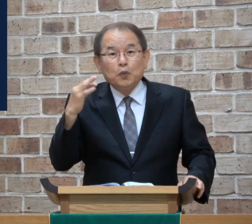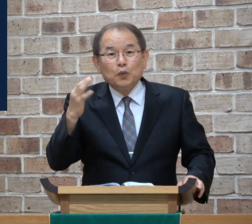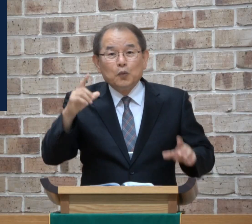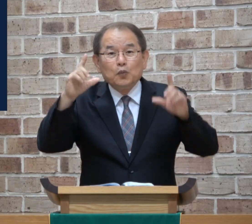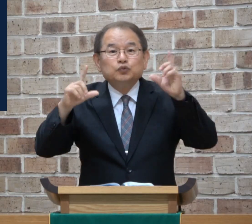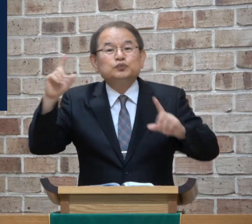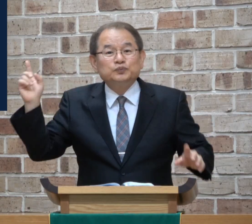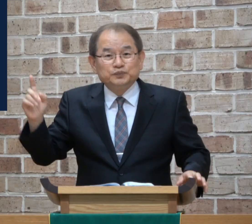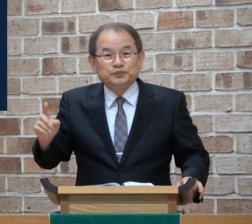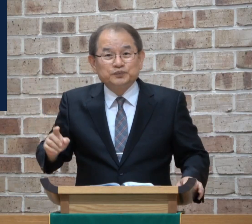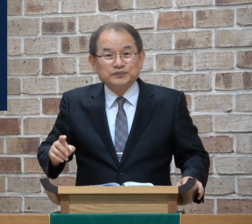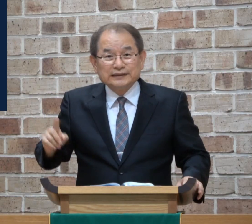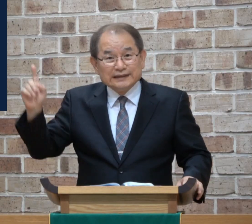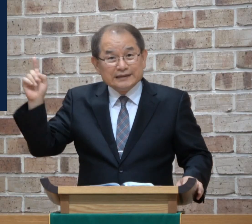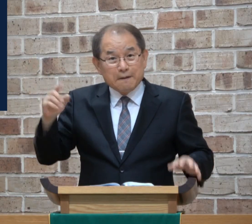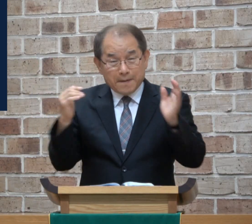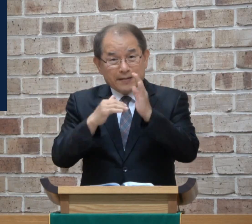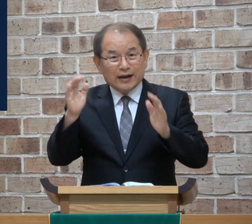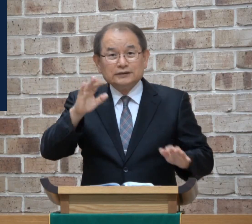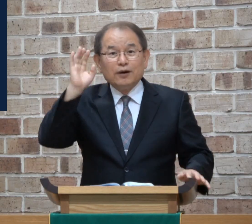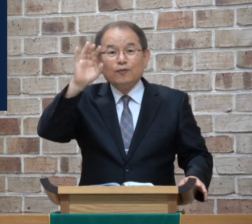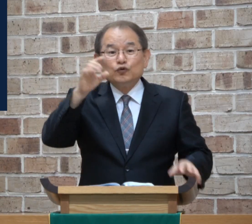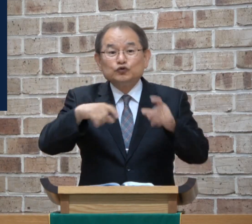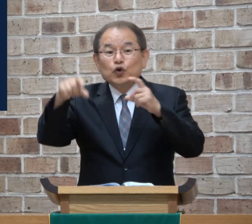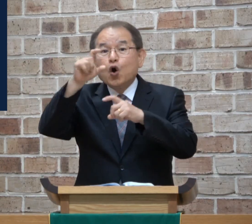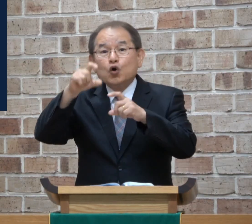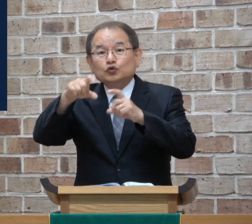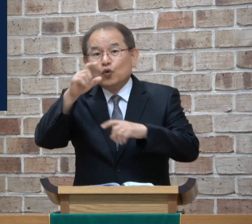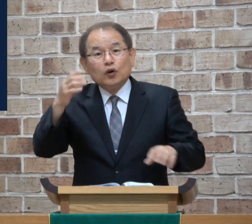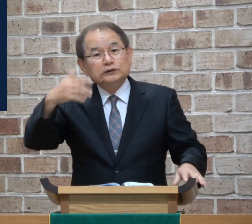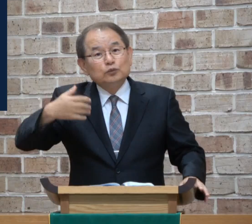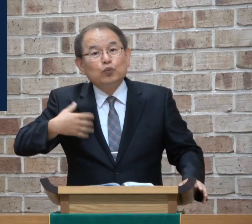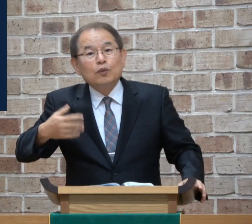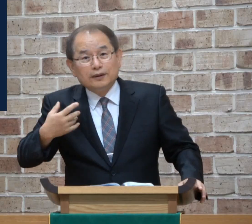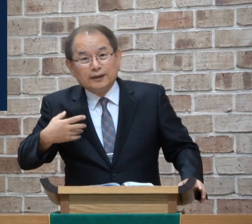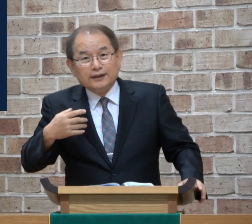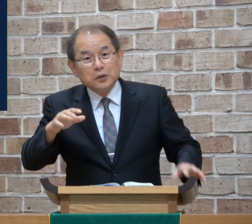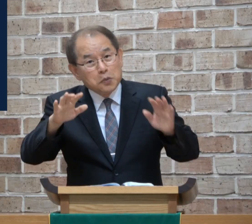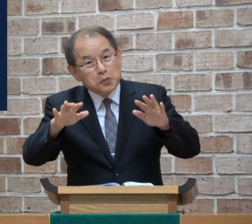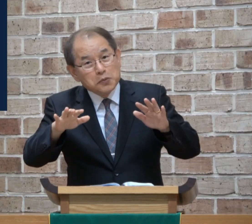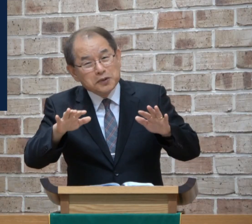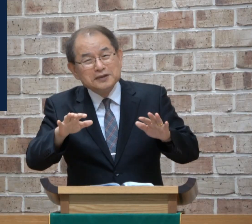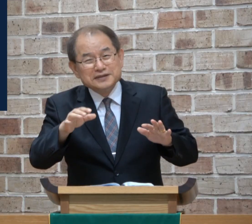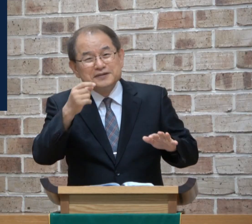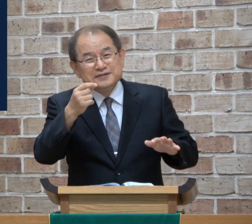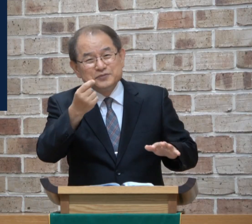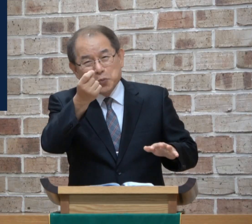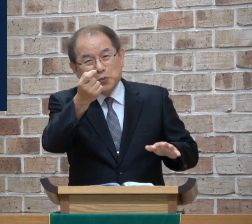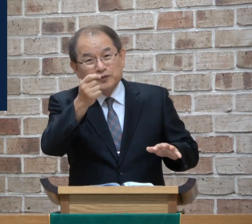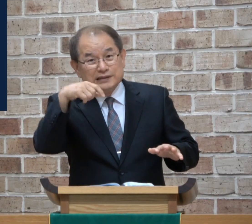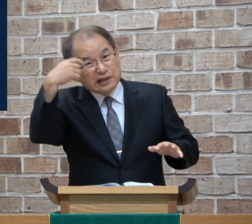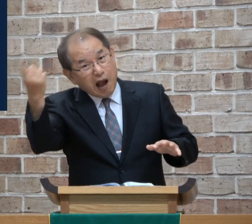나타내고 있습니다. 요즘 우리나라 실태가 이렇습니다. 앞으로는 더욱더 더 더워질지도 모르겠습니다.